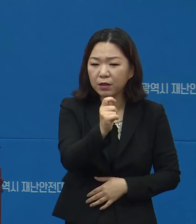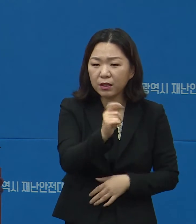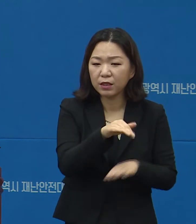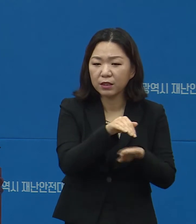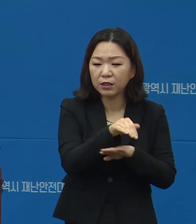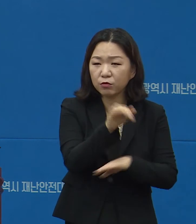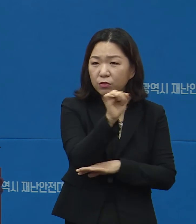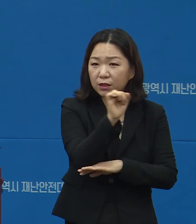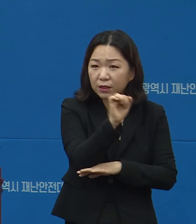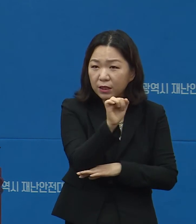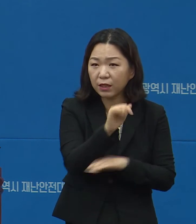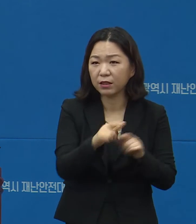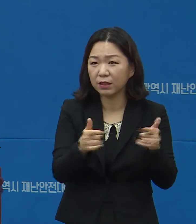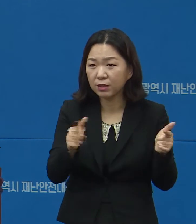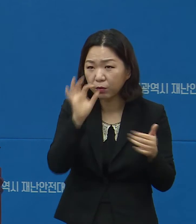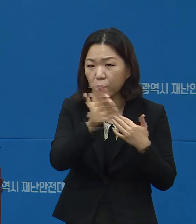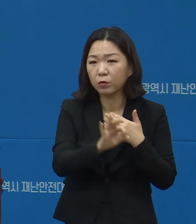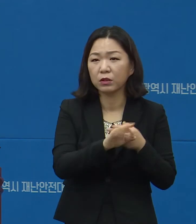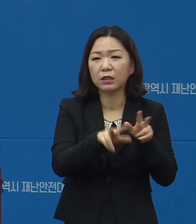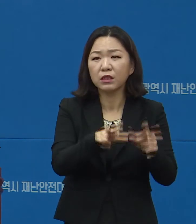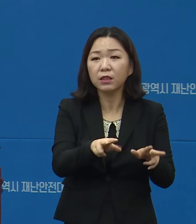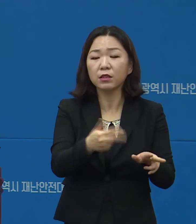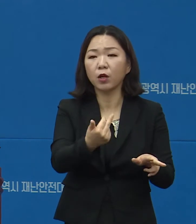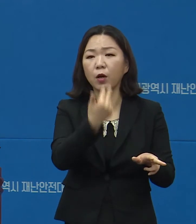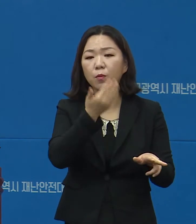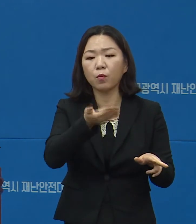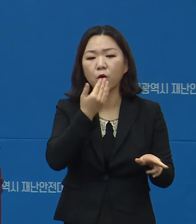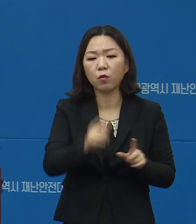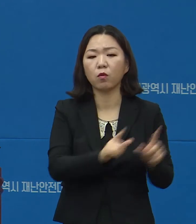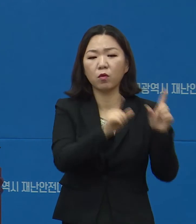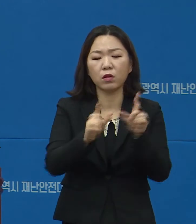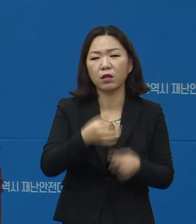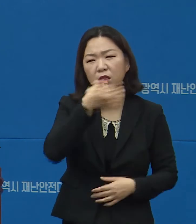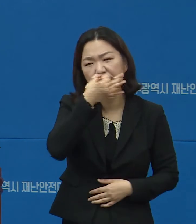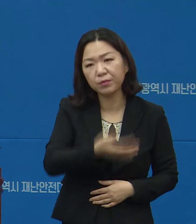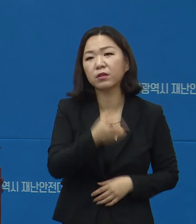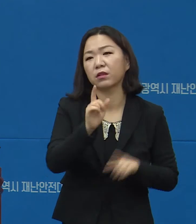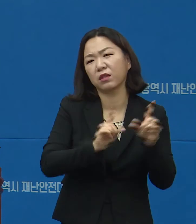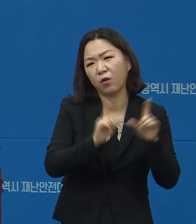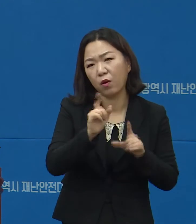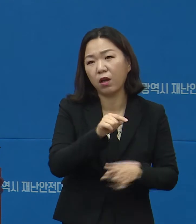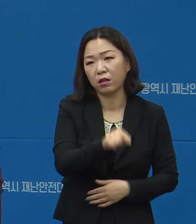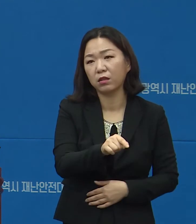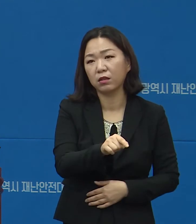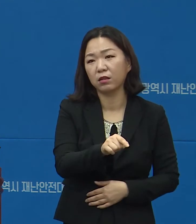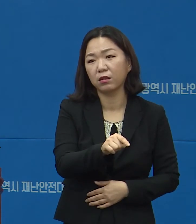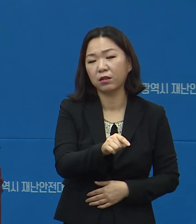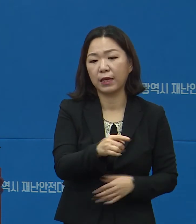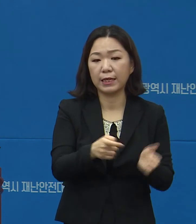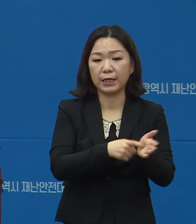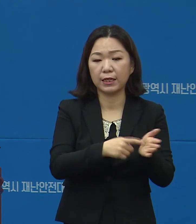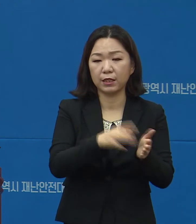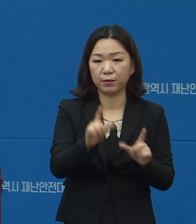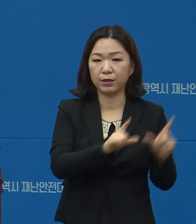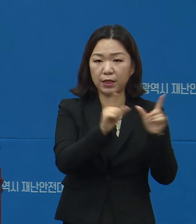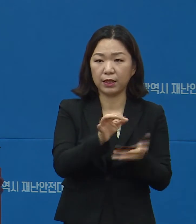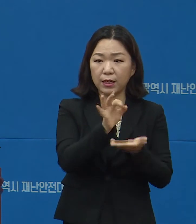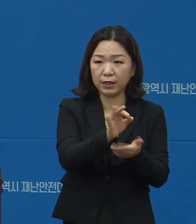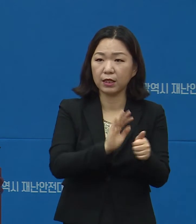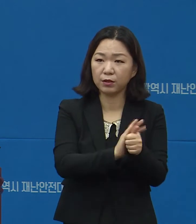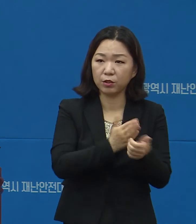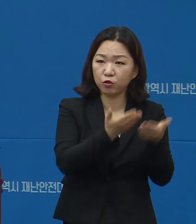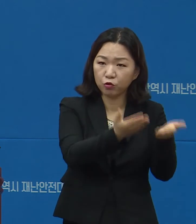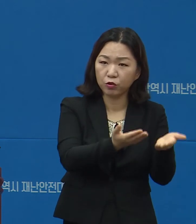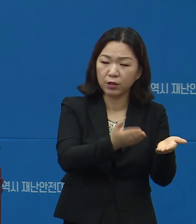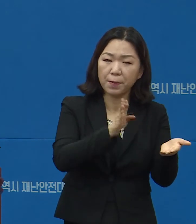같은 분들은 정말 당장 먹고 살 게 어렵습니다. 그분들에게는 긴급 생계 자금을 지원한 것이